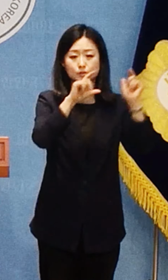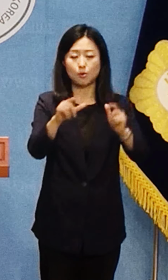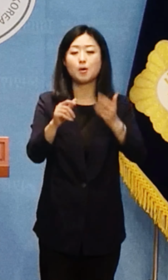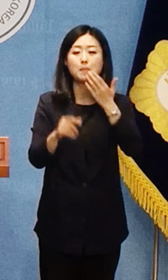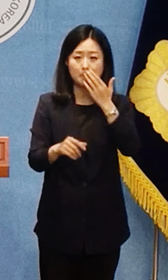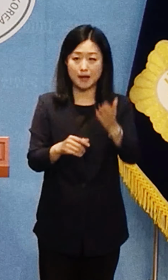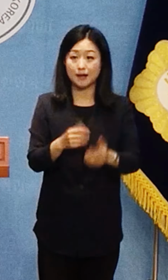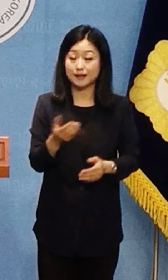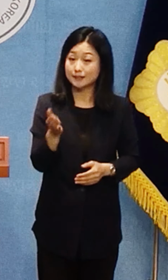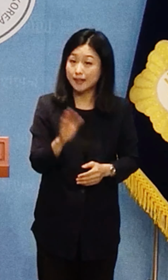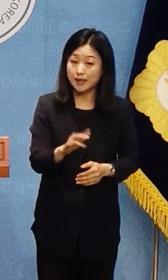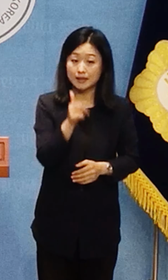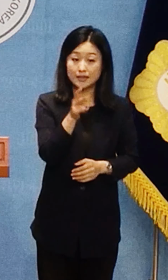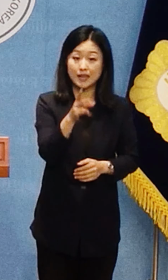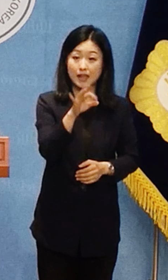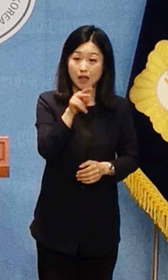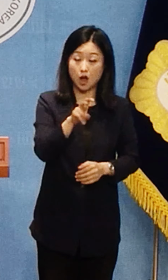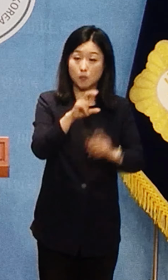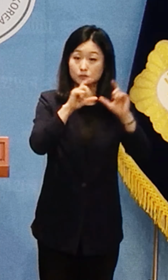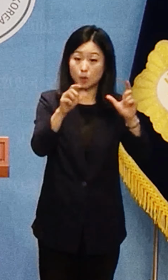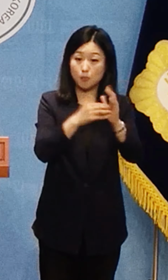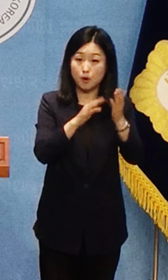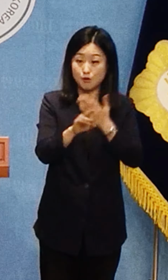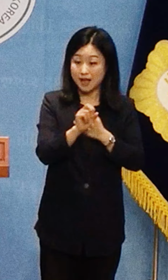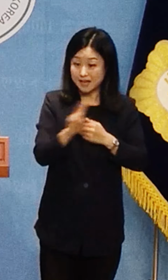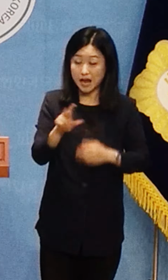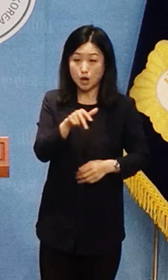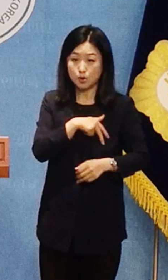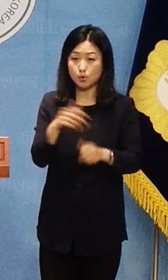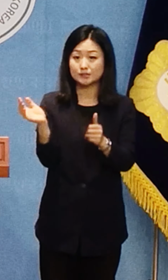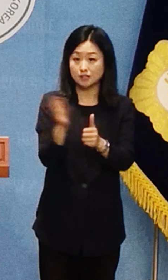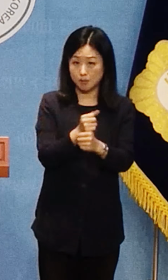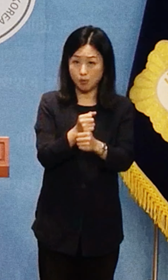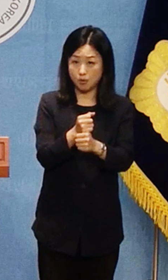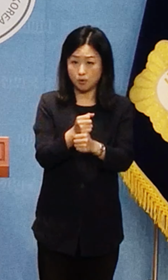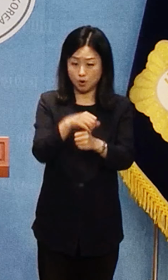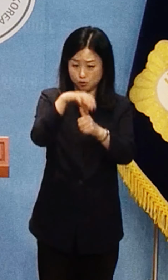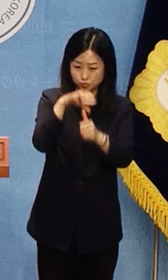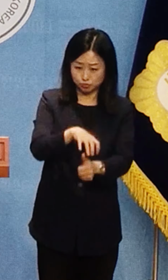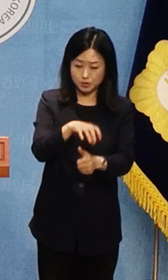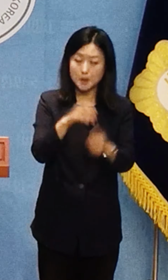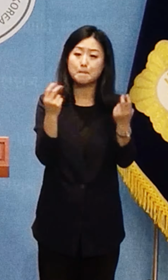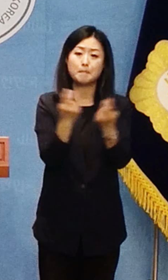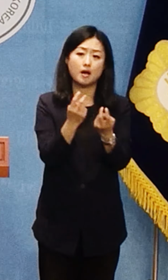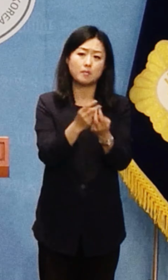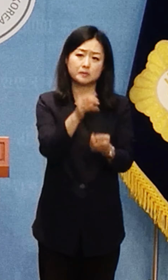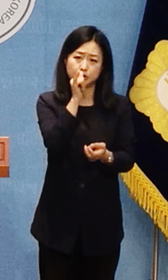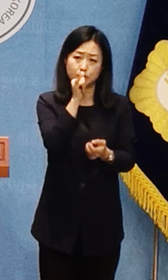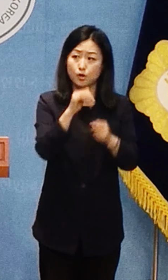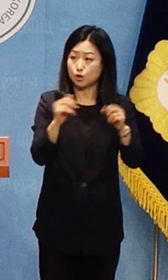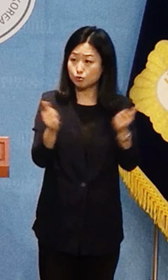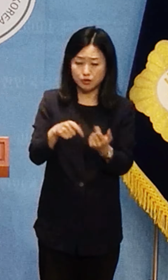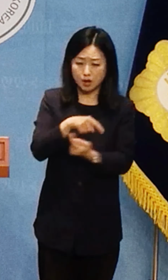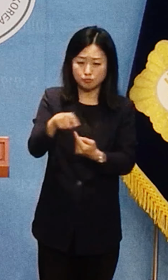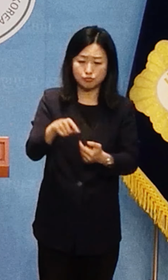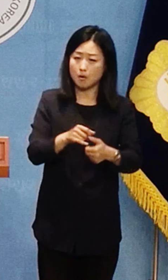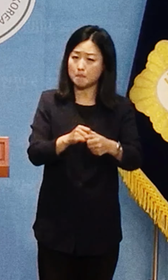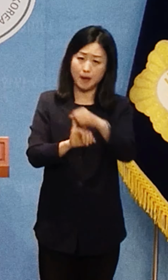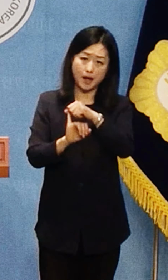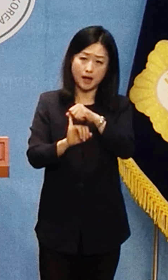되어 있지만 개엄 선포 뒤 야당 국회의원들을 체포 구금하는 방식으로 국회 가제 기능을 하지